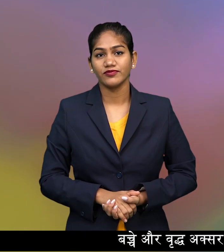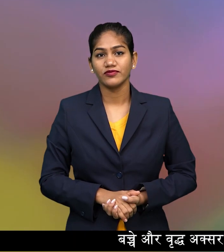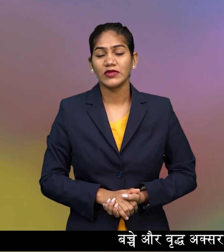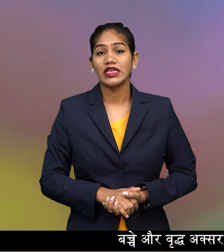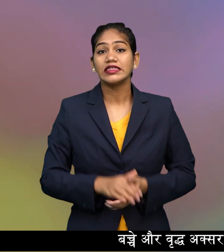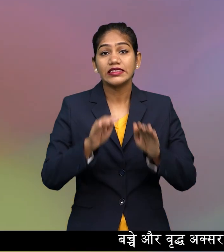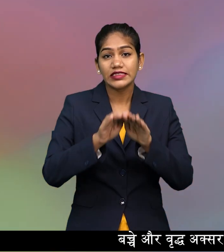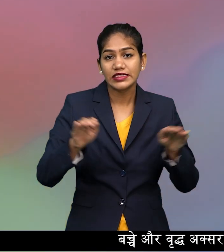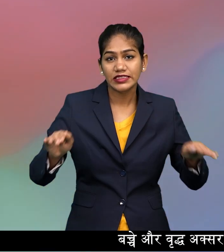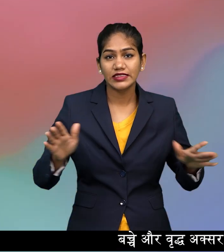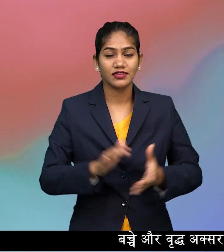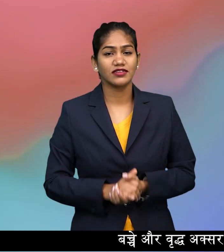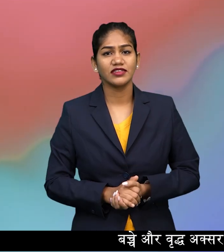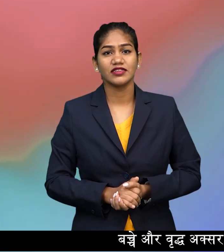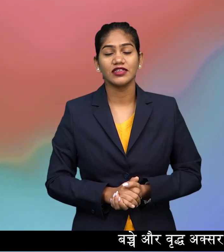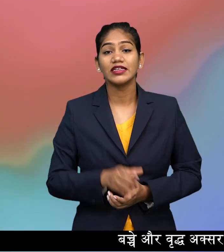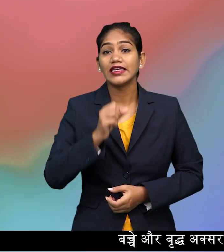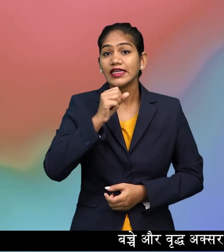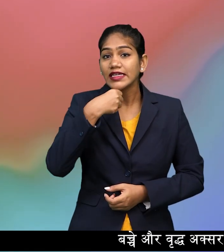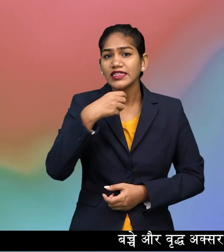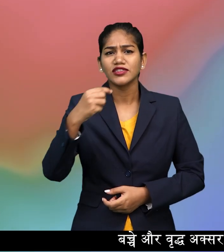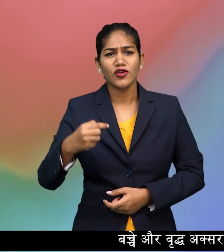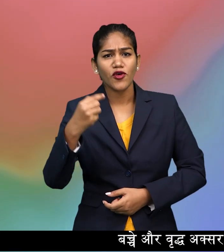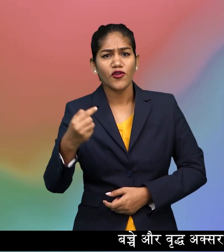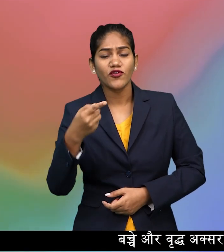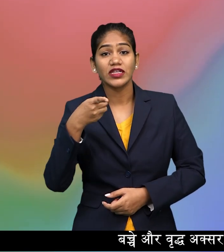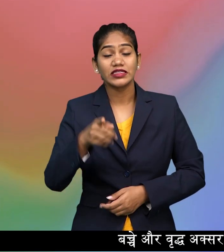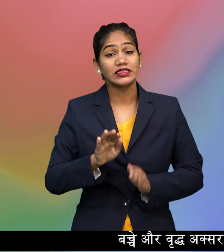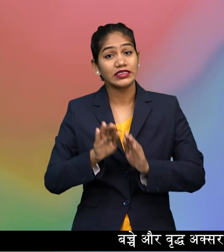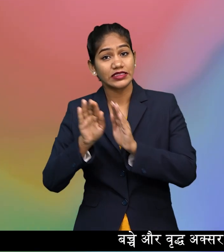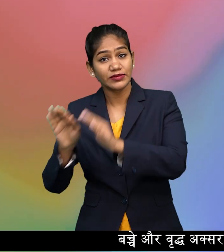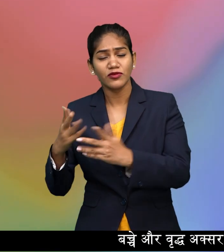बच्चे और वृद्ध अक्सर इस समूह की कमाई पर निर्भर करते हैं।